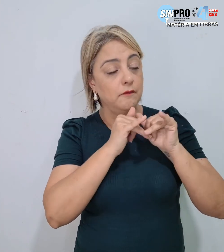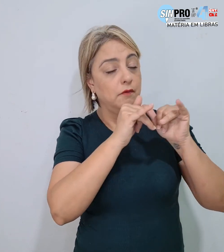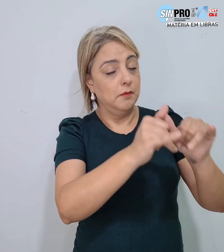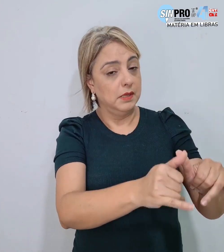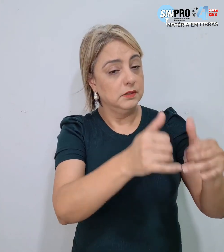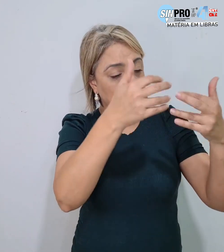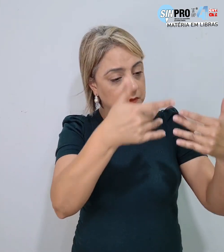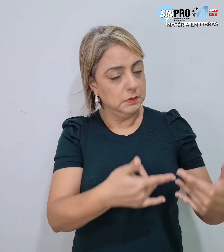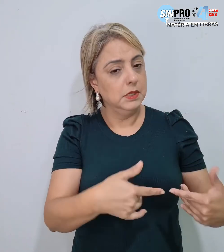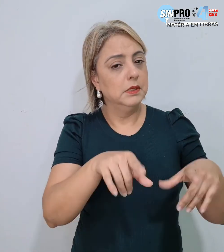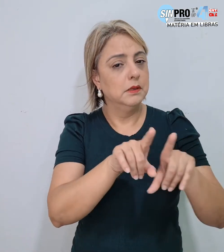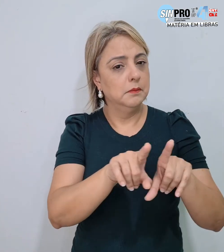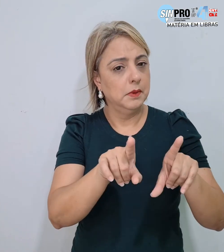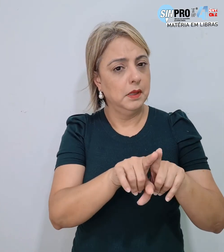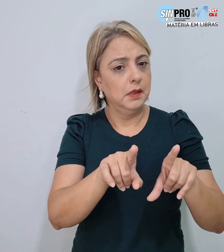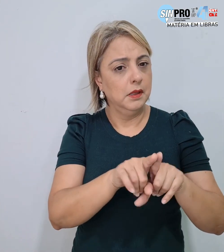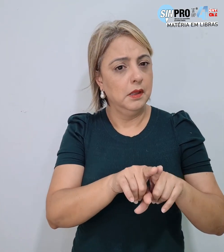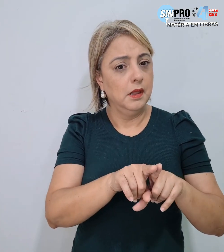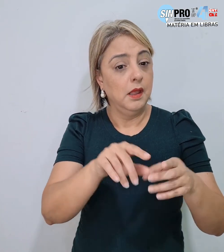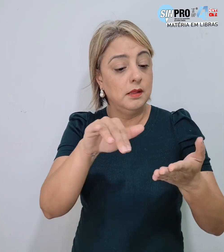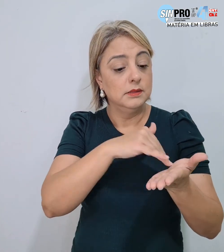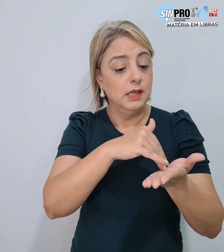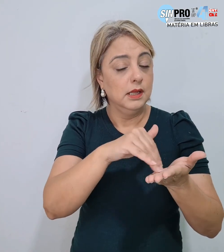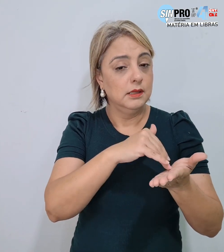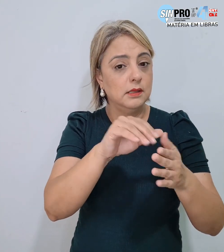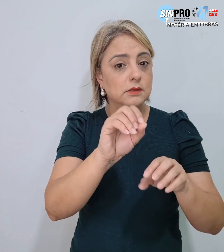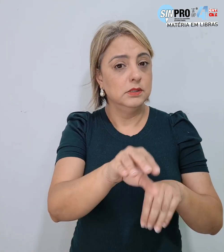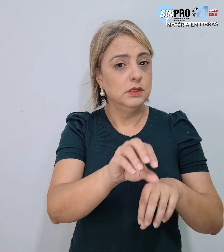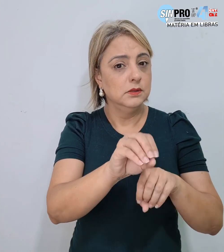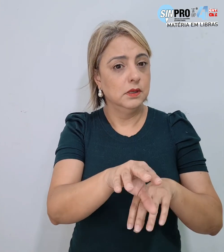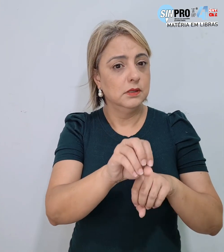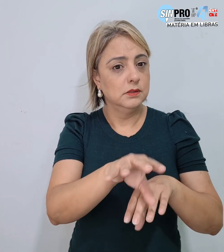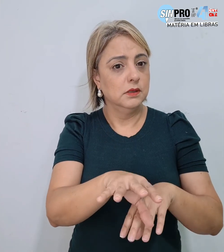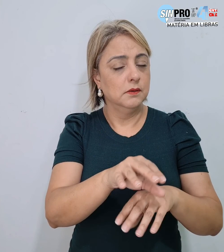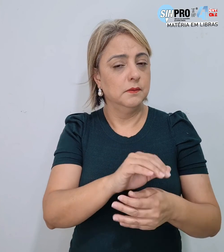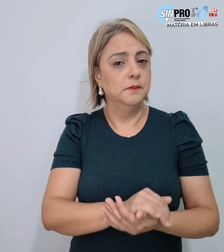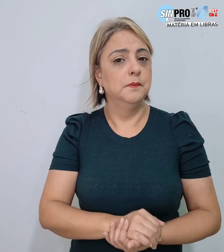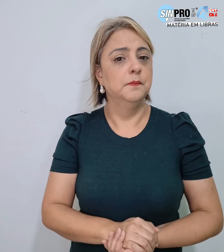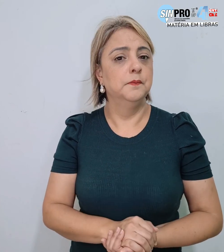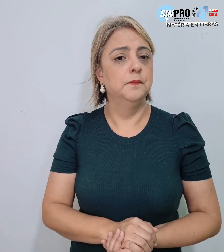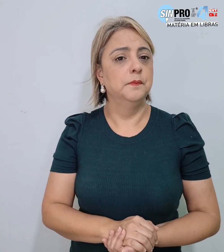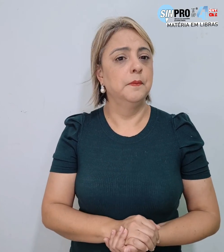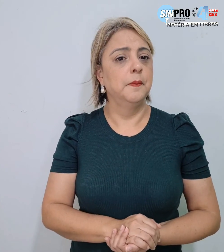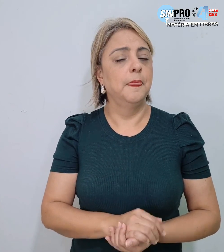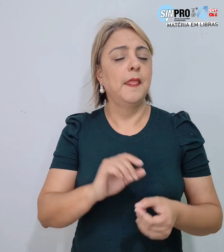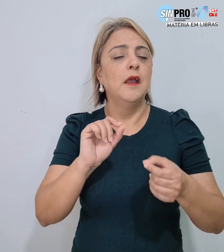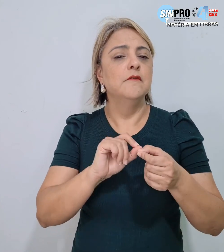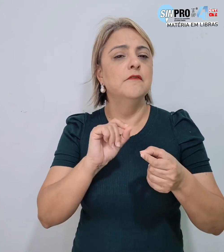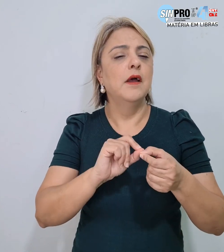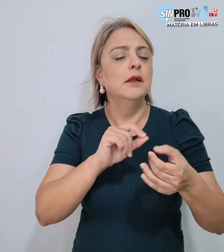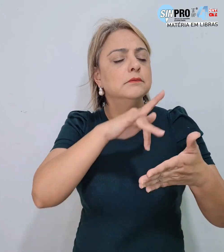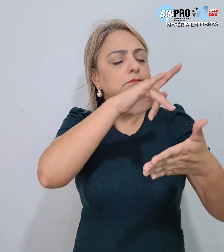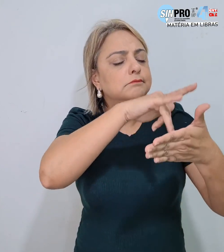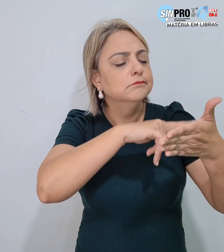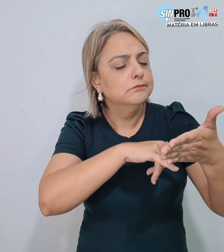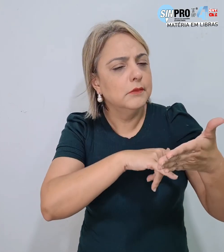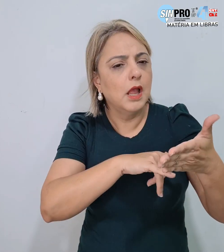diz ainda o que a secretaria de educação e realiza protocolo de